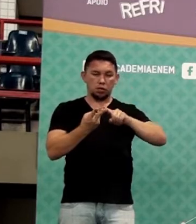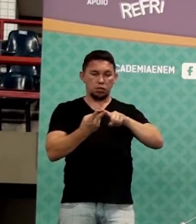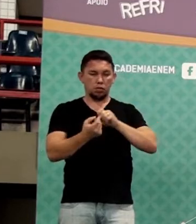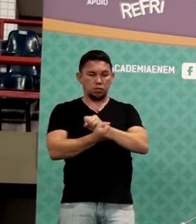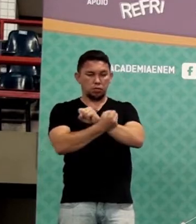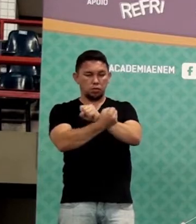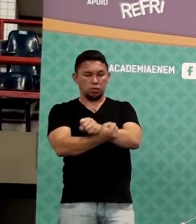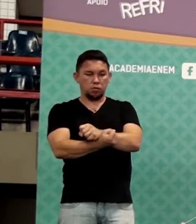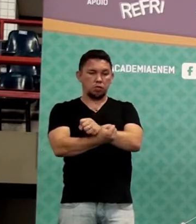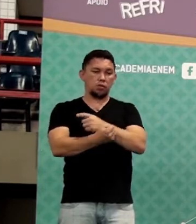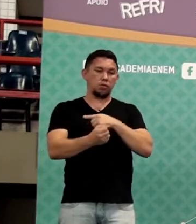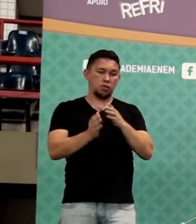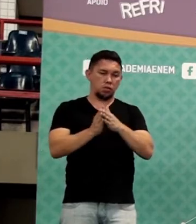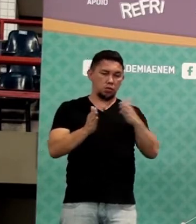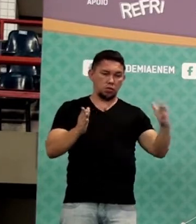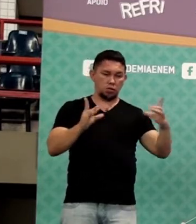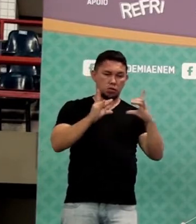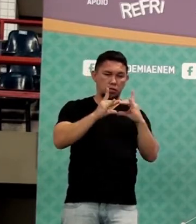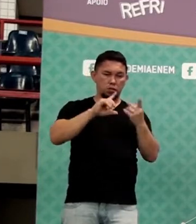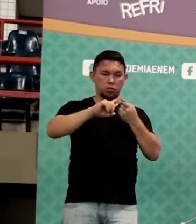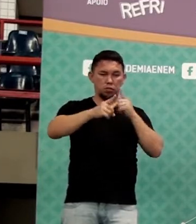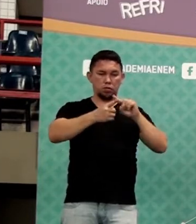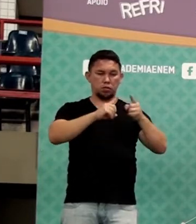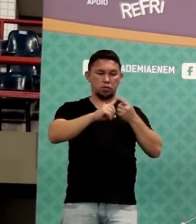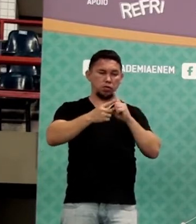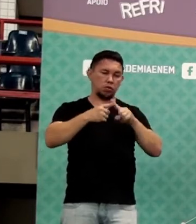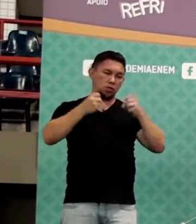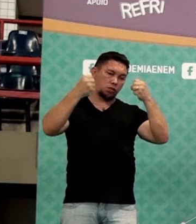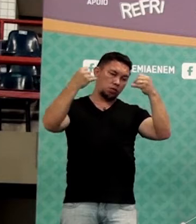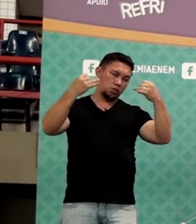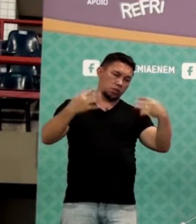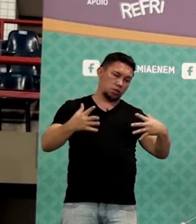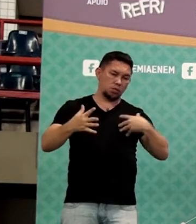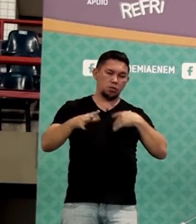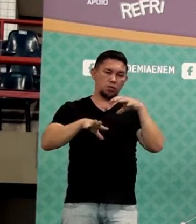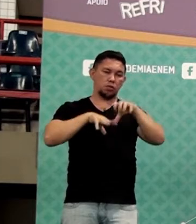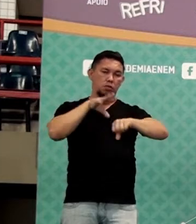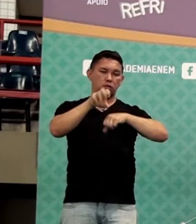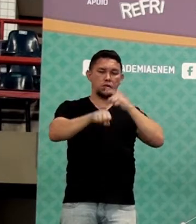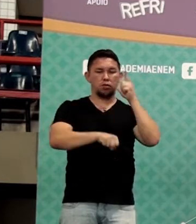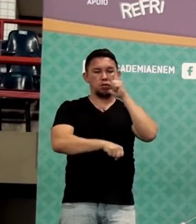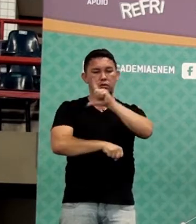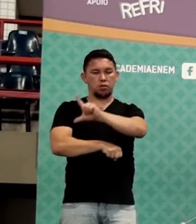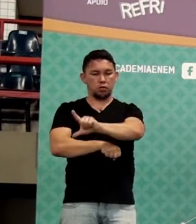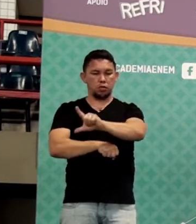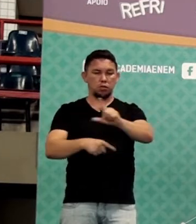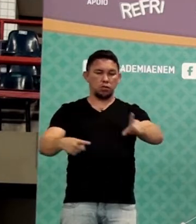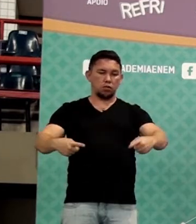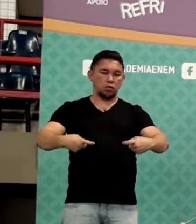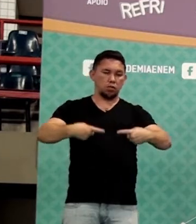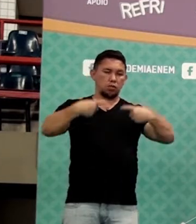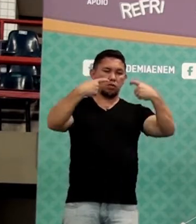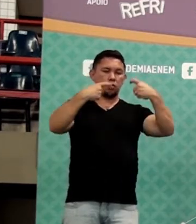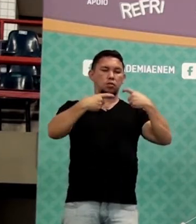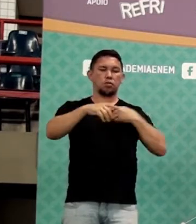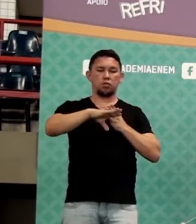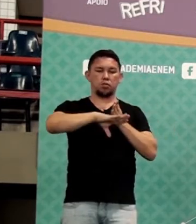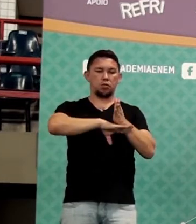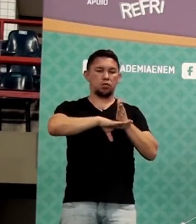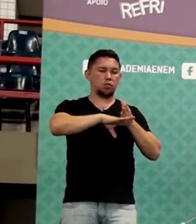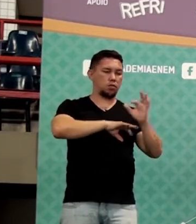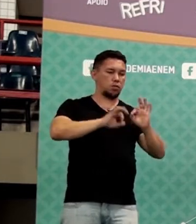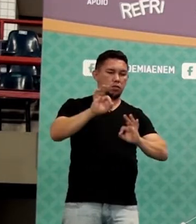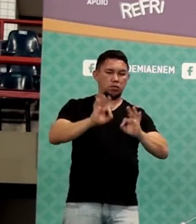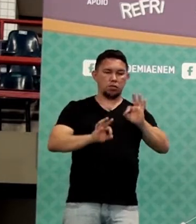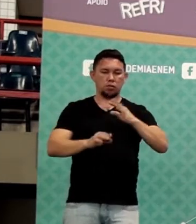E agora, na Idade Média, nós vamos ver a questão das conquistas, das grandes expedições. A preparação